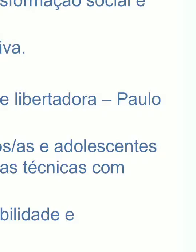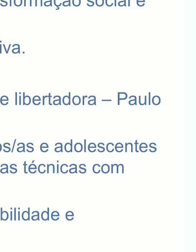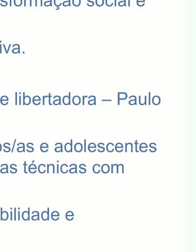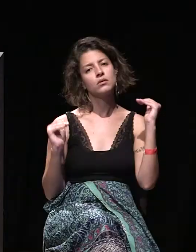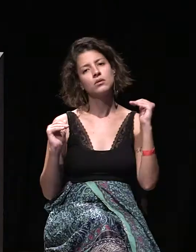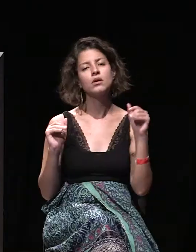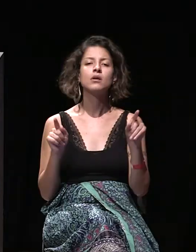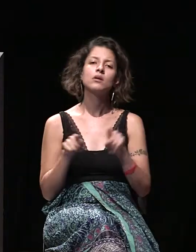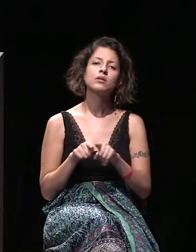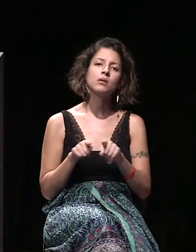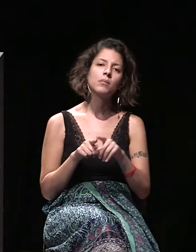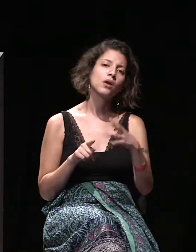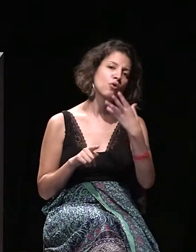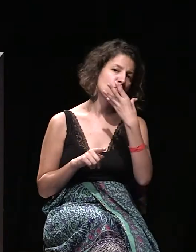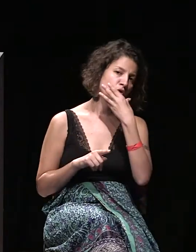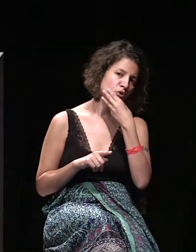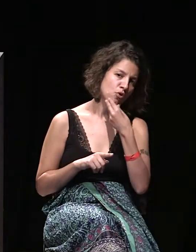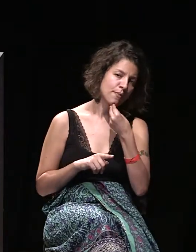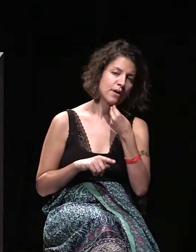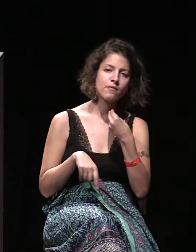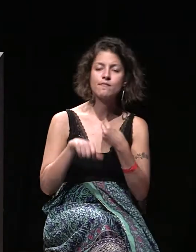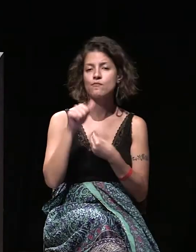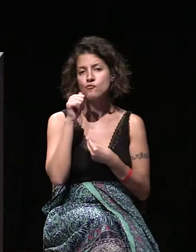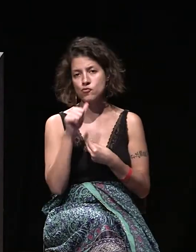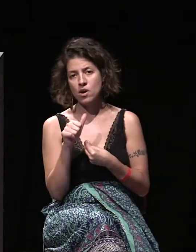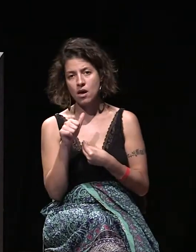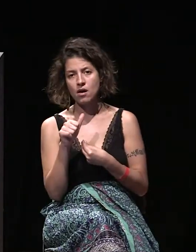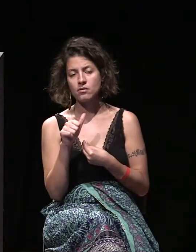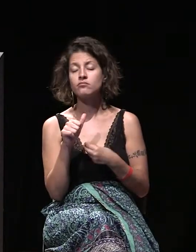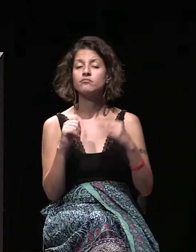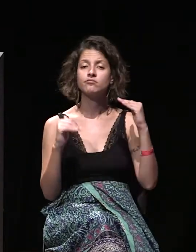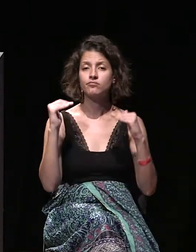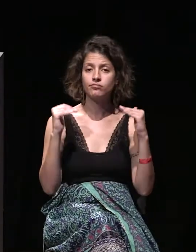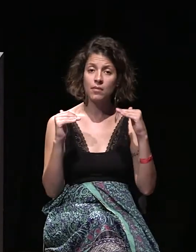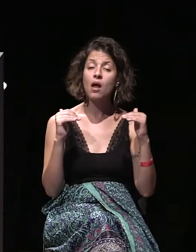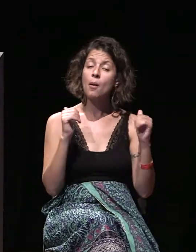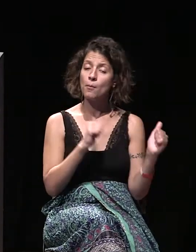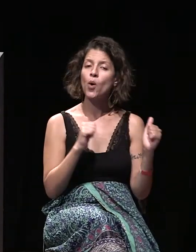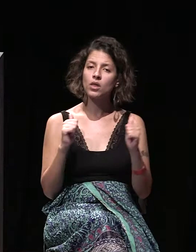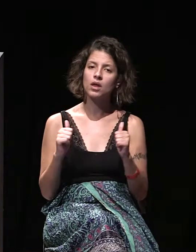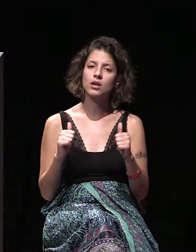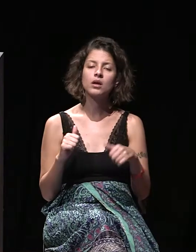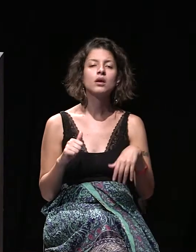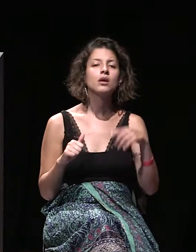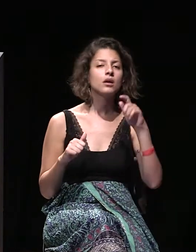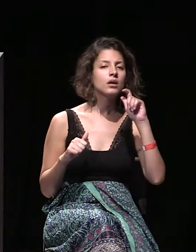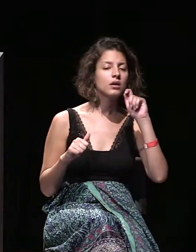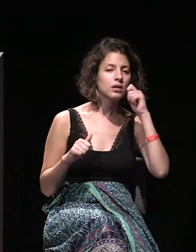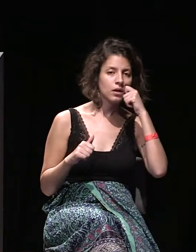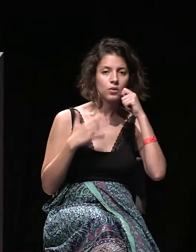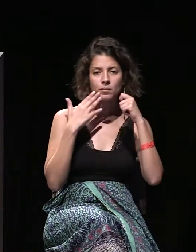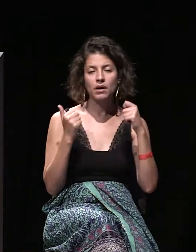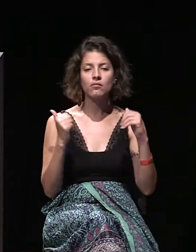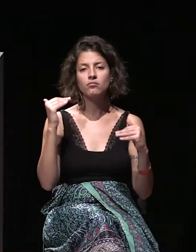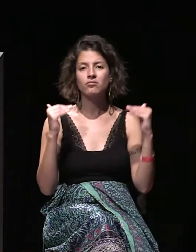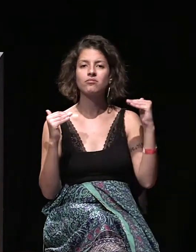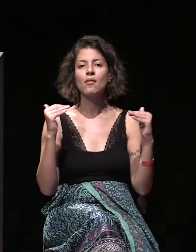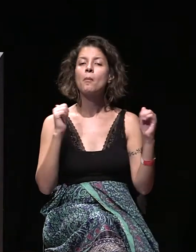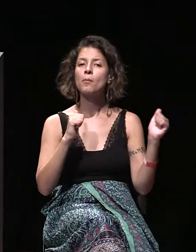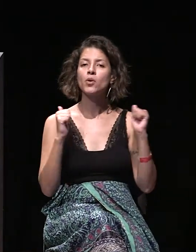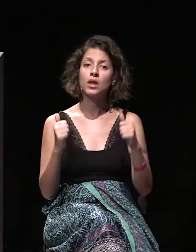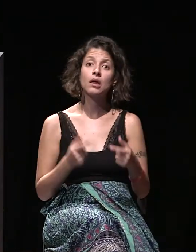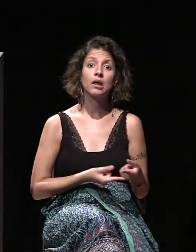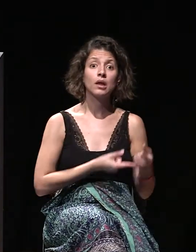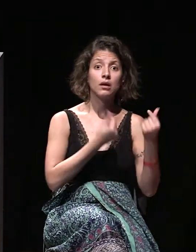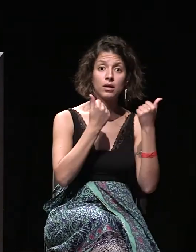homem e mulher é uma relação de poder. A relação de branco e negro é uma relação de poder. Rico e pobre é uma relação de poder. Temos que mudar